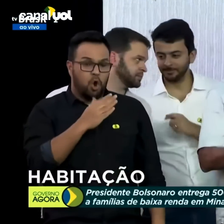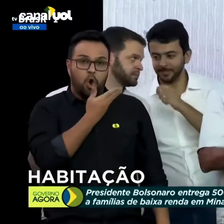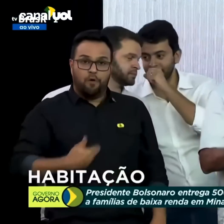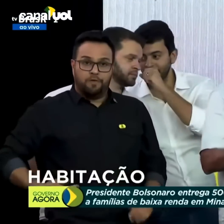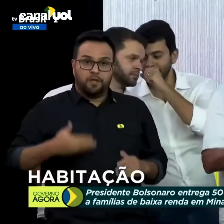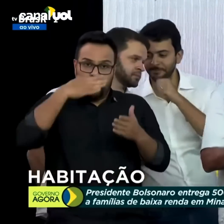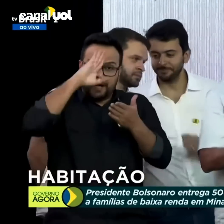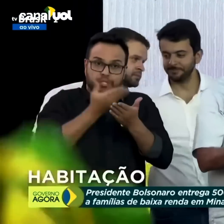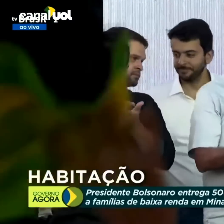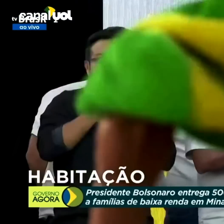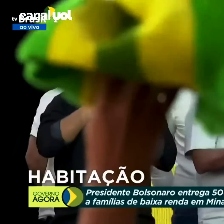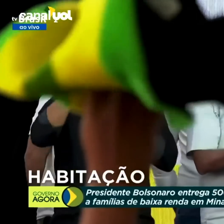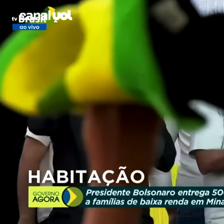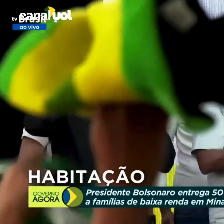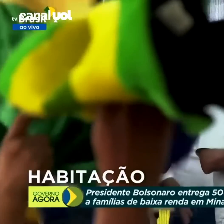Deus,